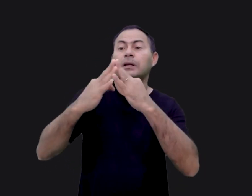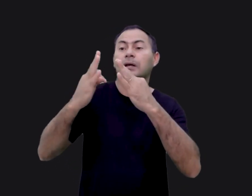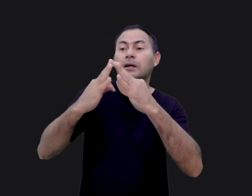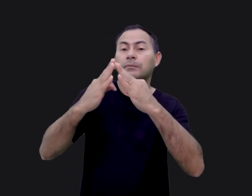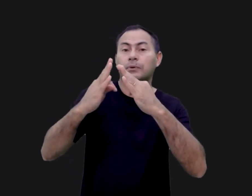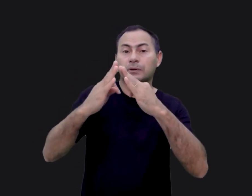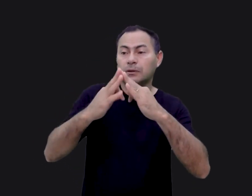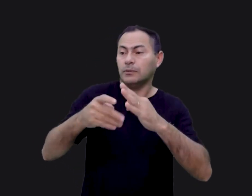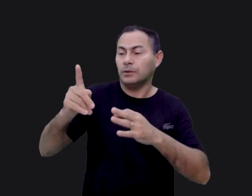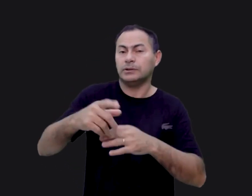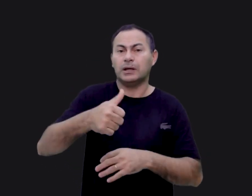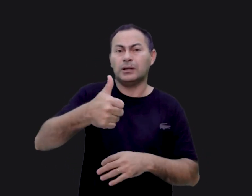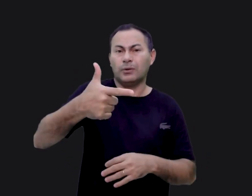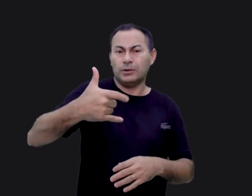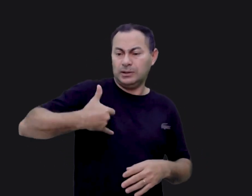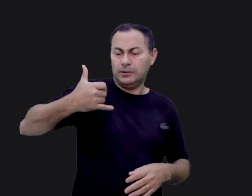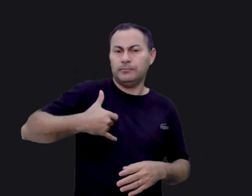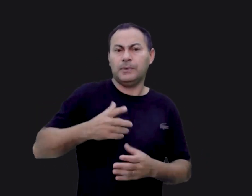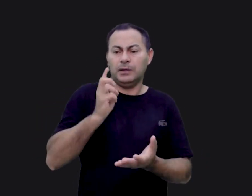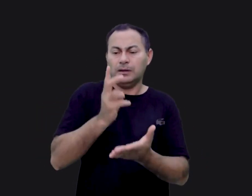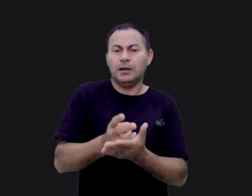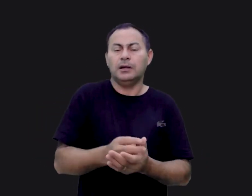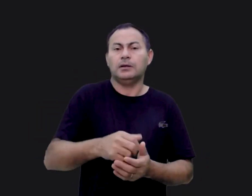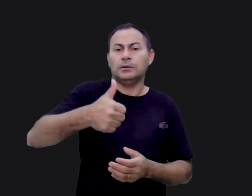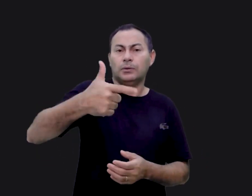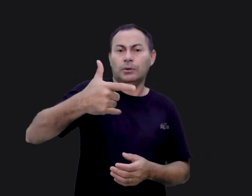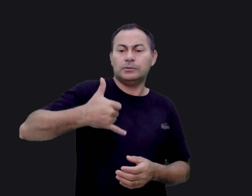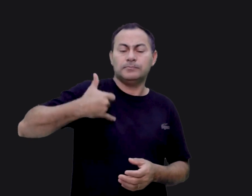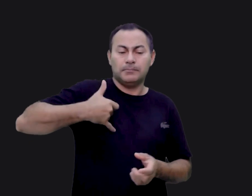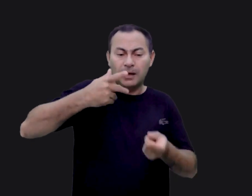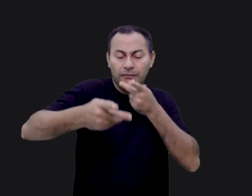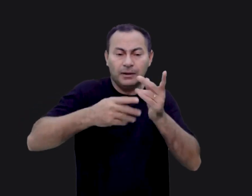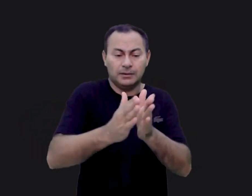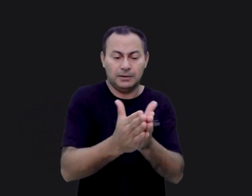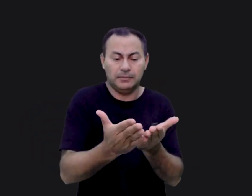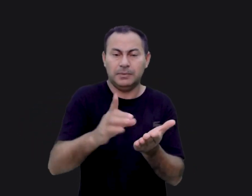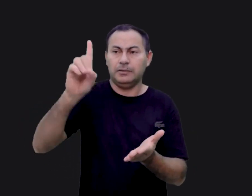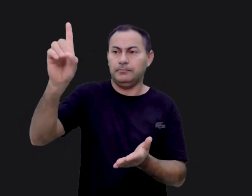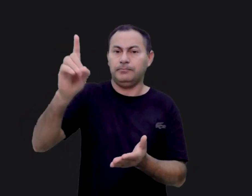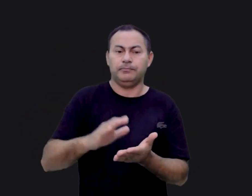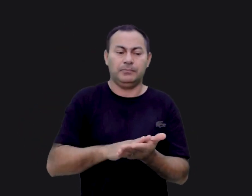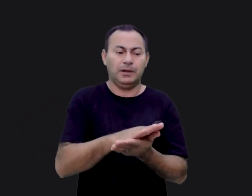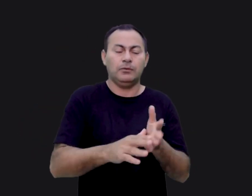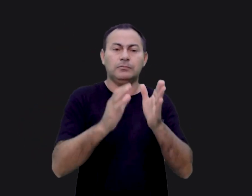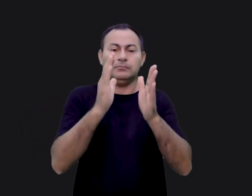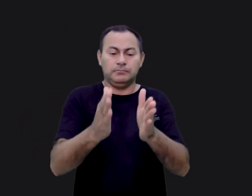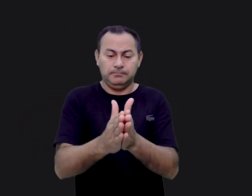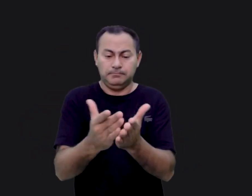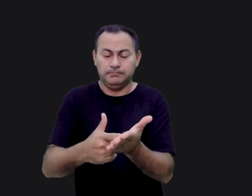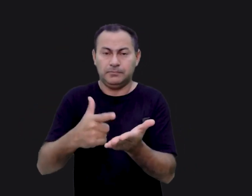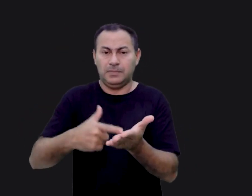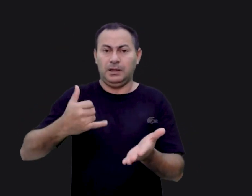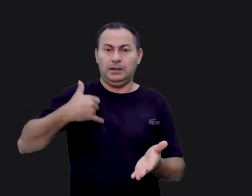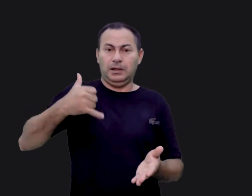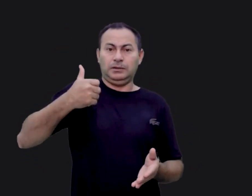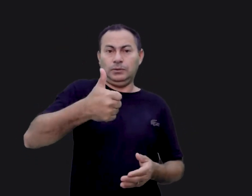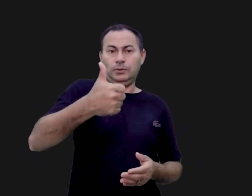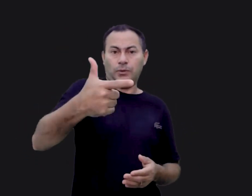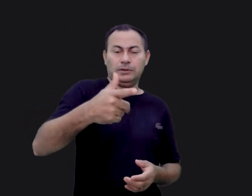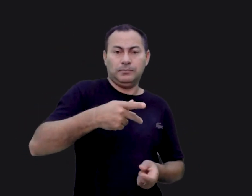quando tinha 12 anos. Essa é a única vez em que a idade de 12 anos foi mencionada na Bíblia. Em nenhuma parte da Bíblia a idade de 12 anos